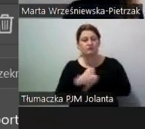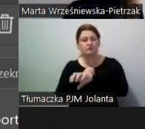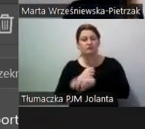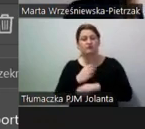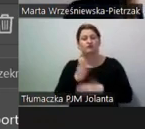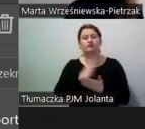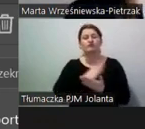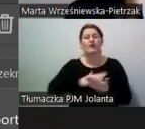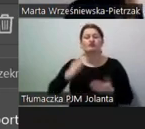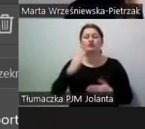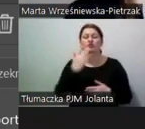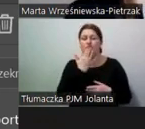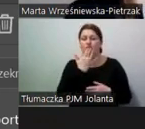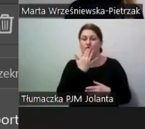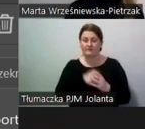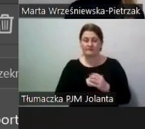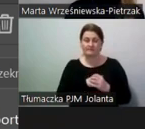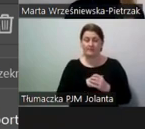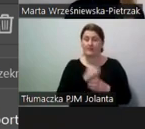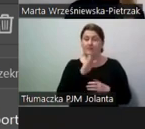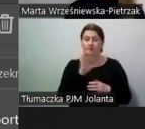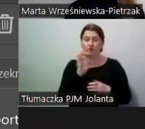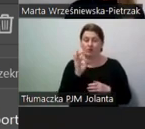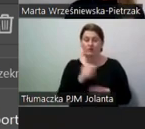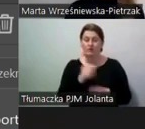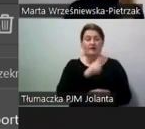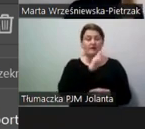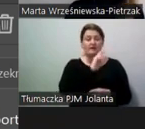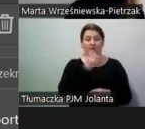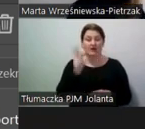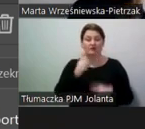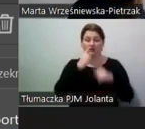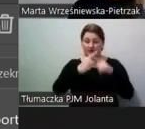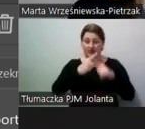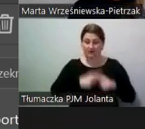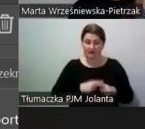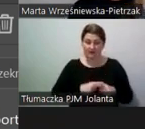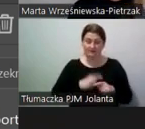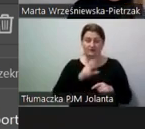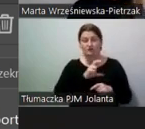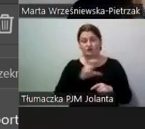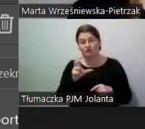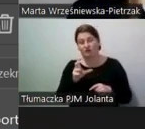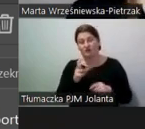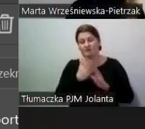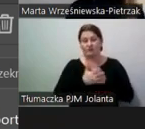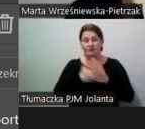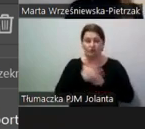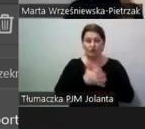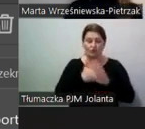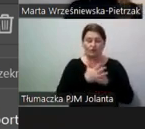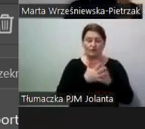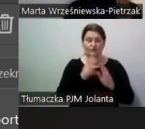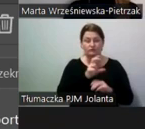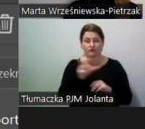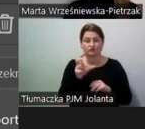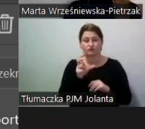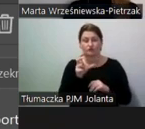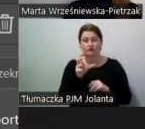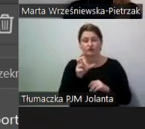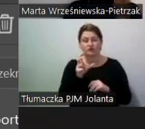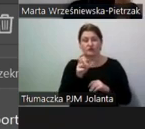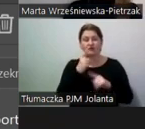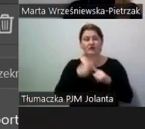mowy. Dlatego, że każdy test, czy to test w wersji migowej, czy to test